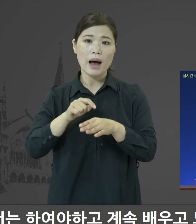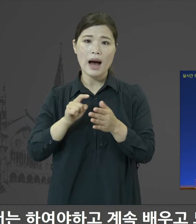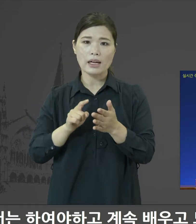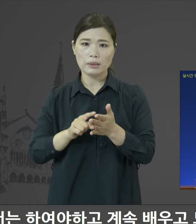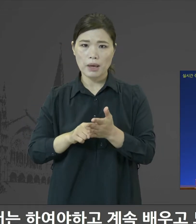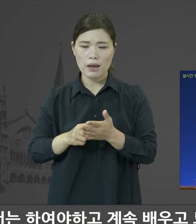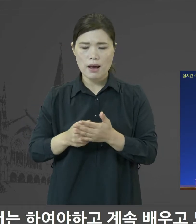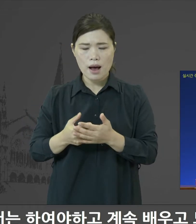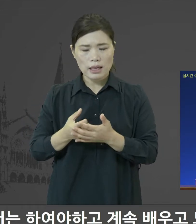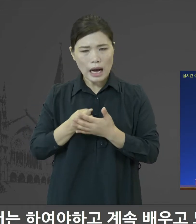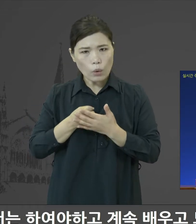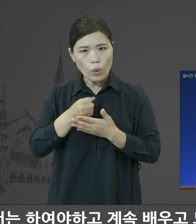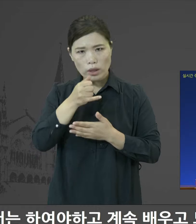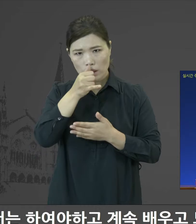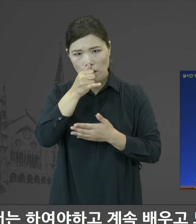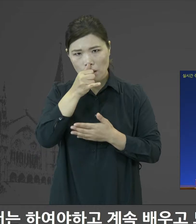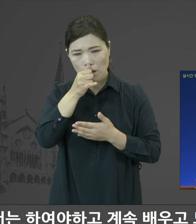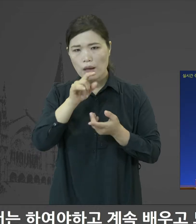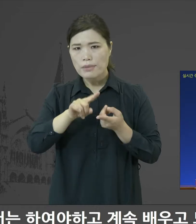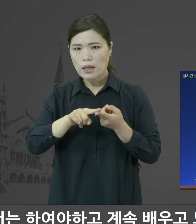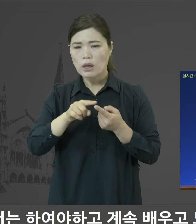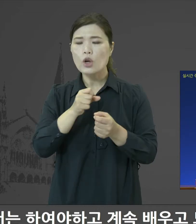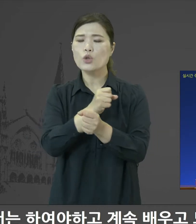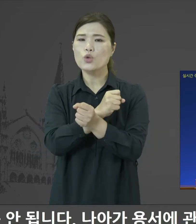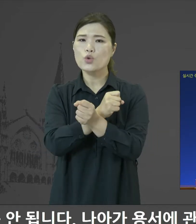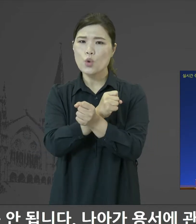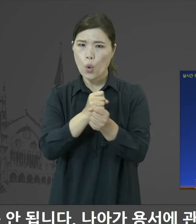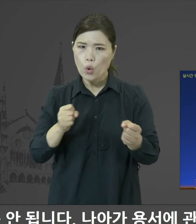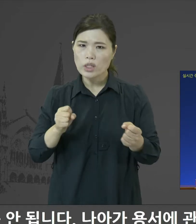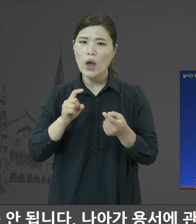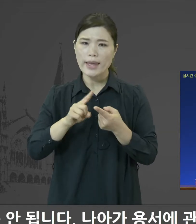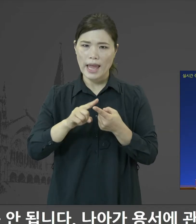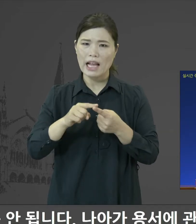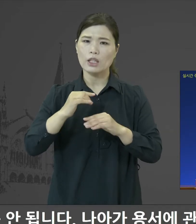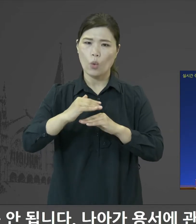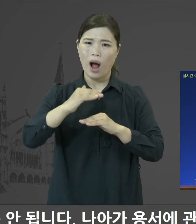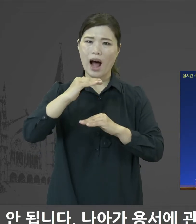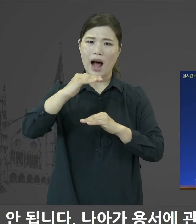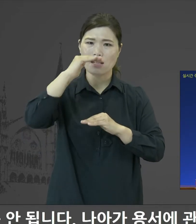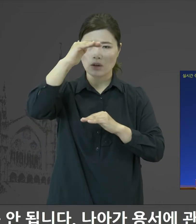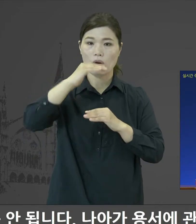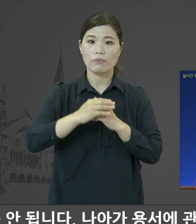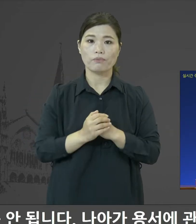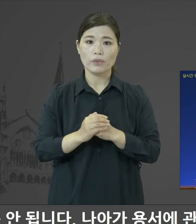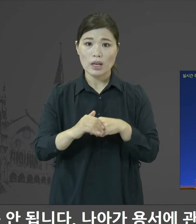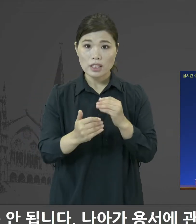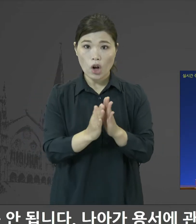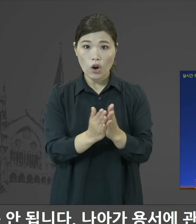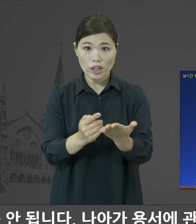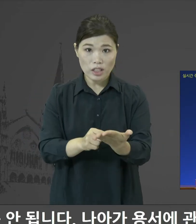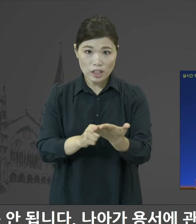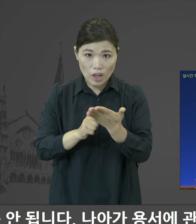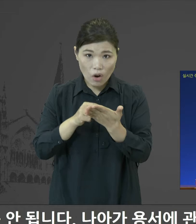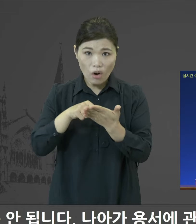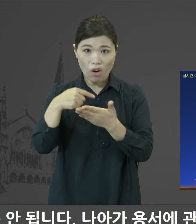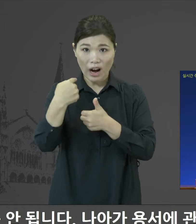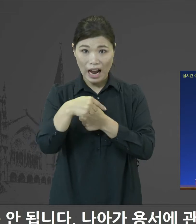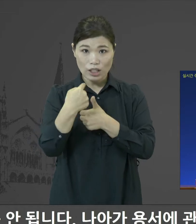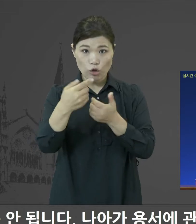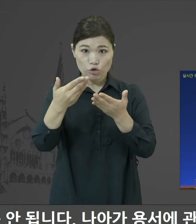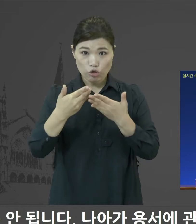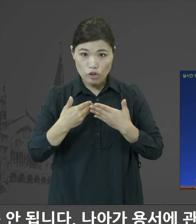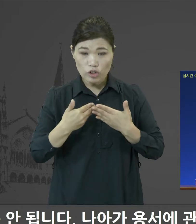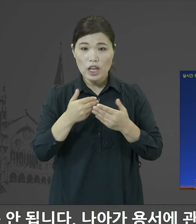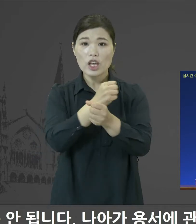우리가 용서를 실천하는 일에 꼭 필요한 과정이라 하겠습니다. 성경이 가르쳐주는 용서는 크게